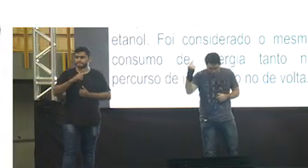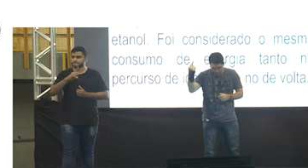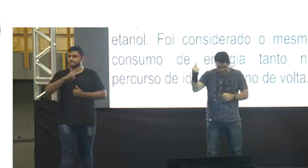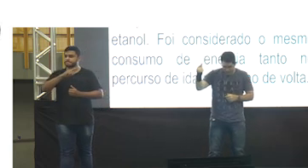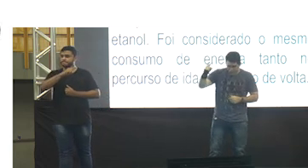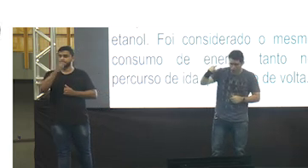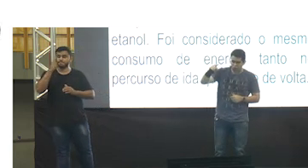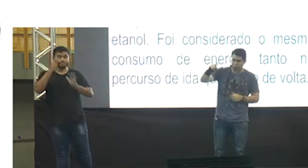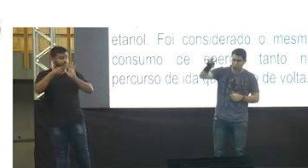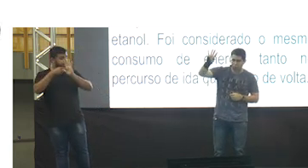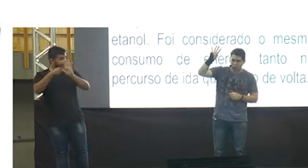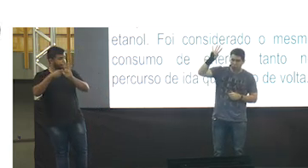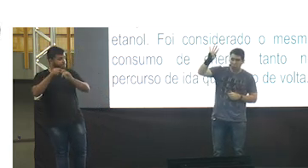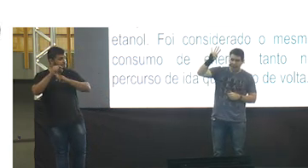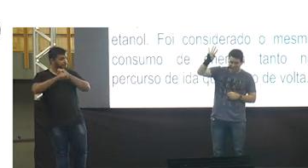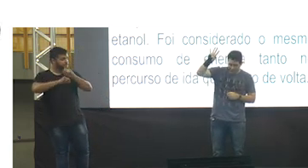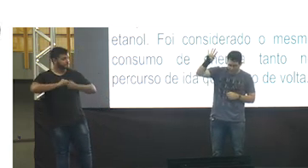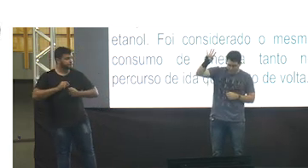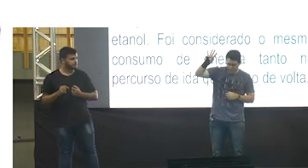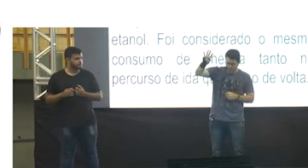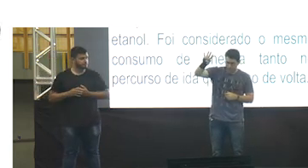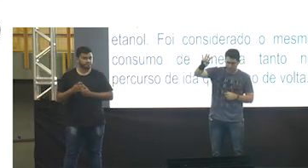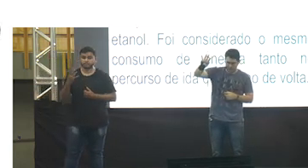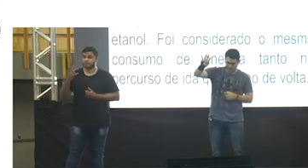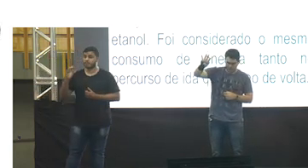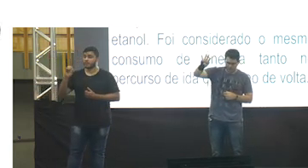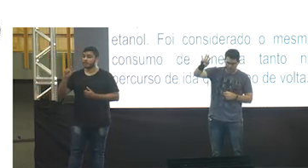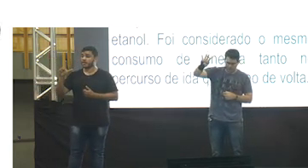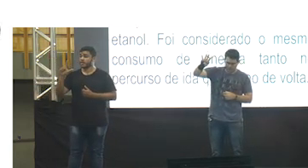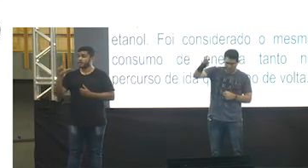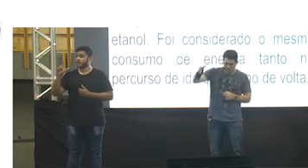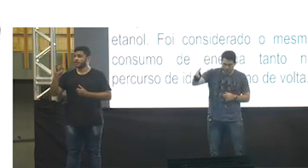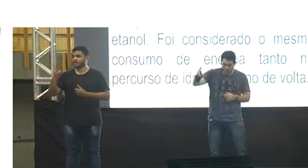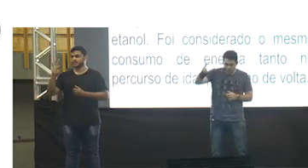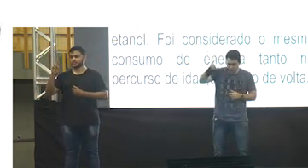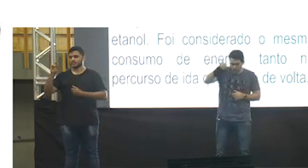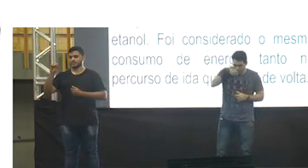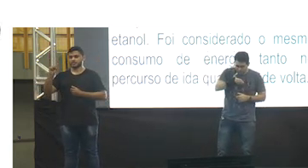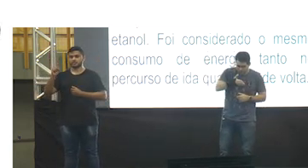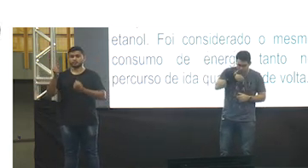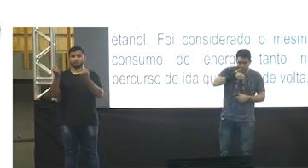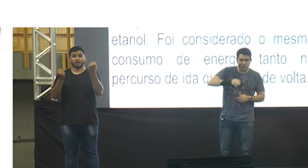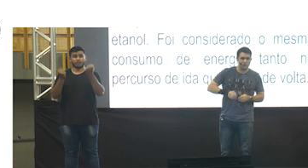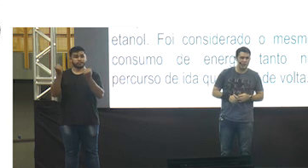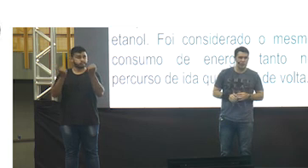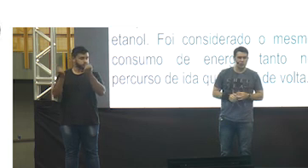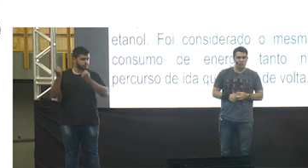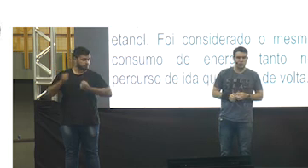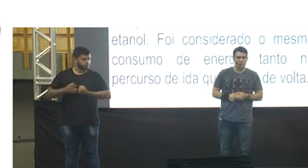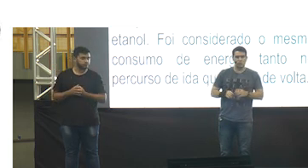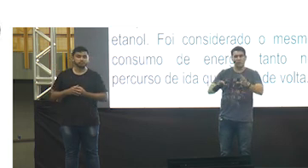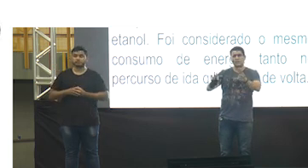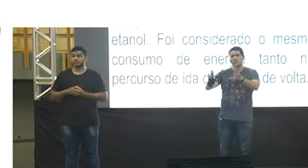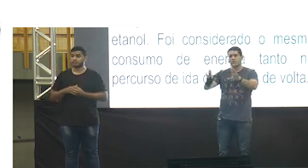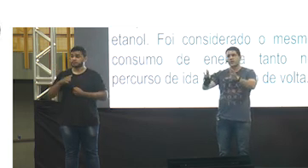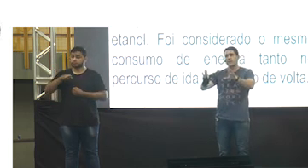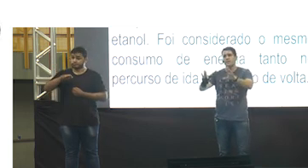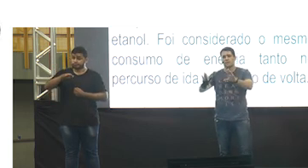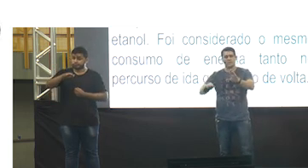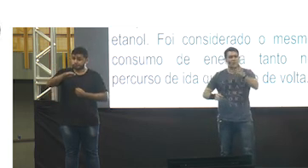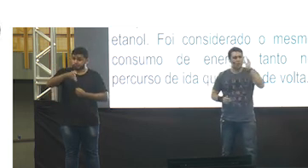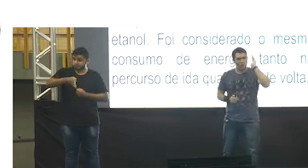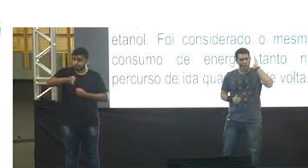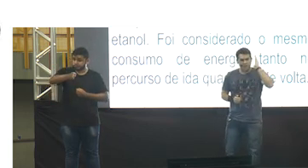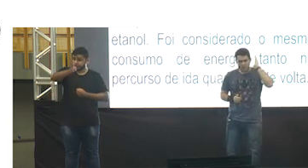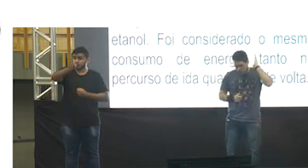um veículo flex consumindo 40 litros de gasolina. E no percurso de volta, utilizou etanol. Então, preste atenção no que foi que